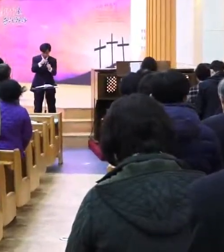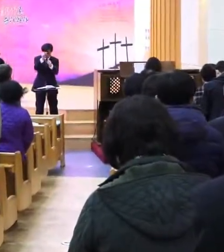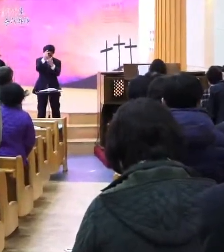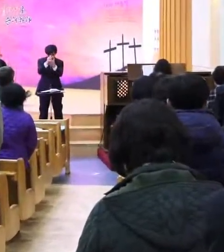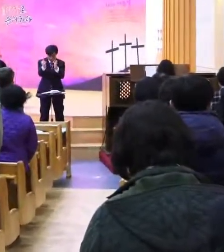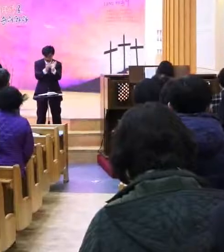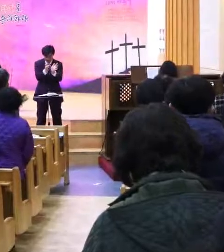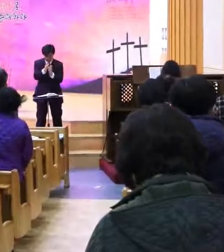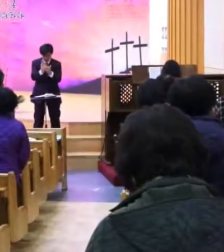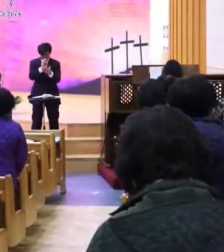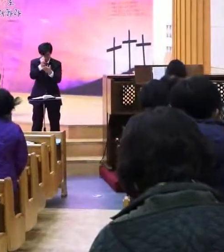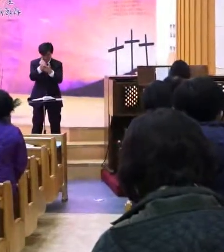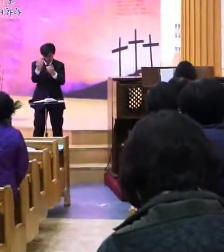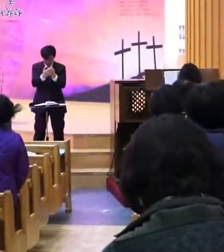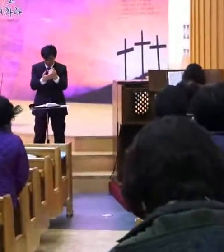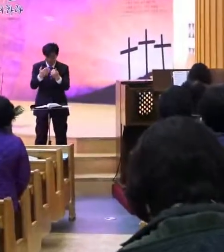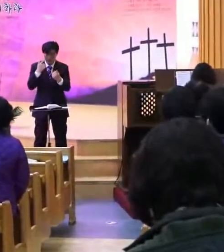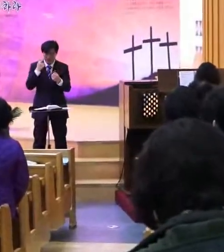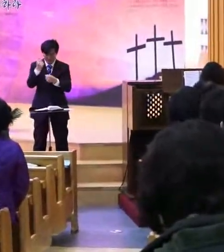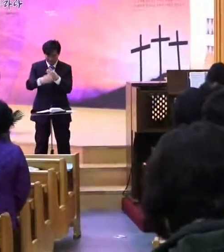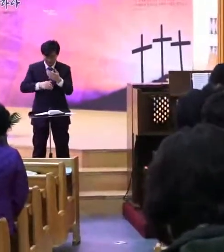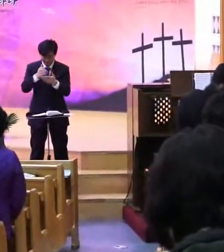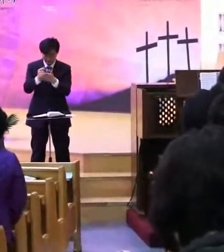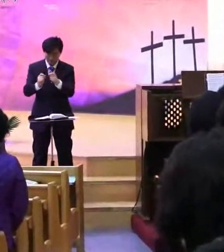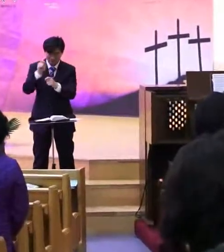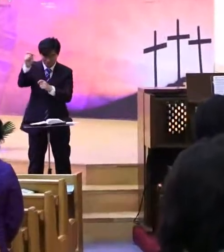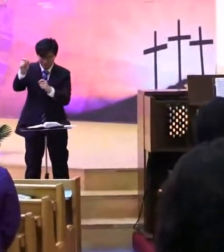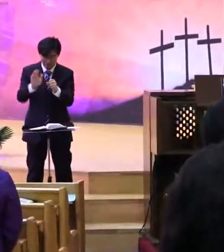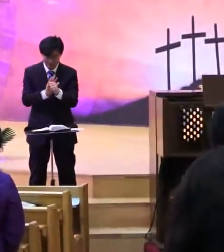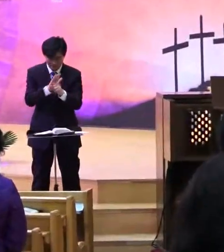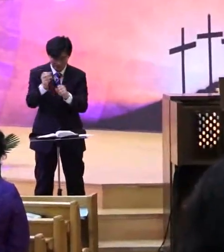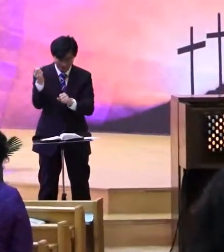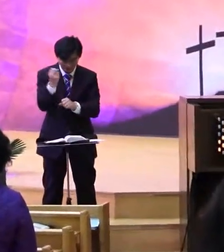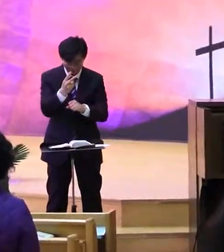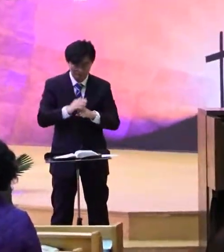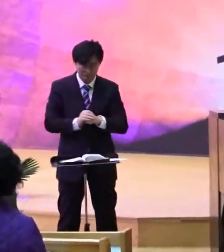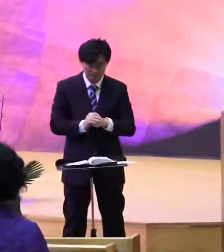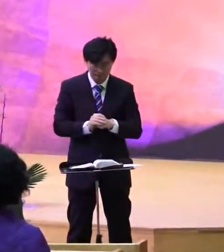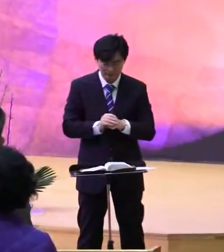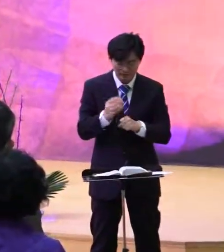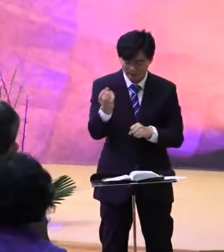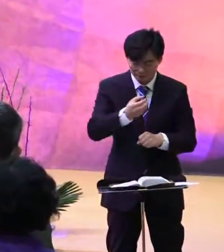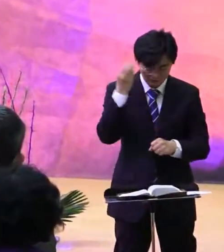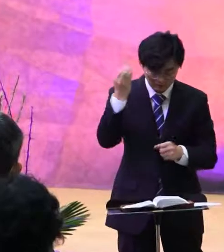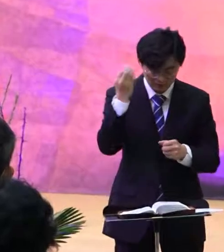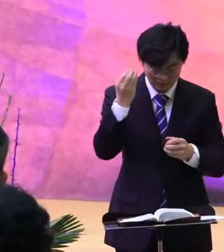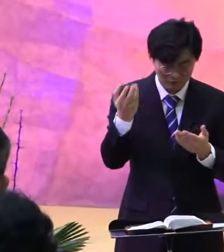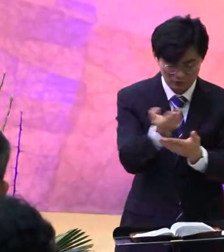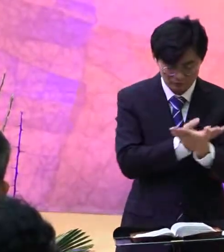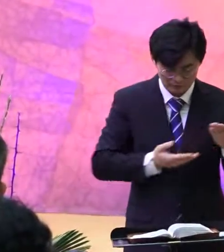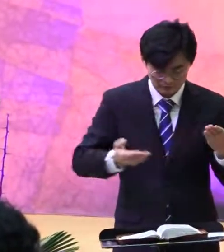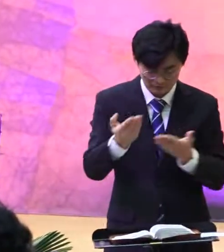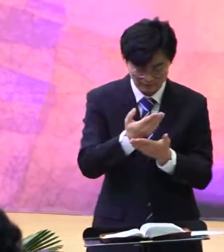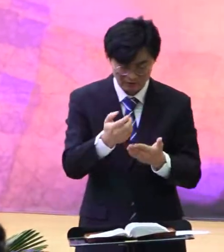그리스도의 은혜와 하나님 아버지의 영원하신 사랑하심과 성령님의